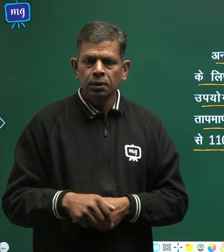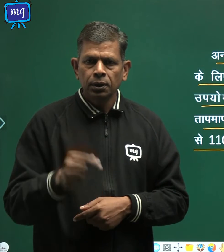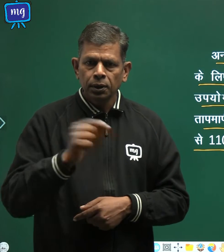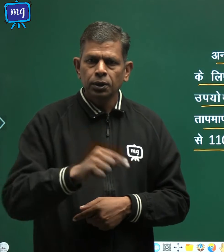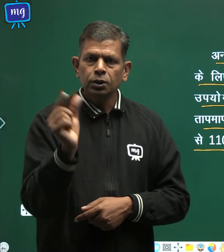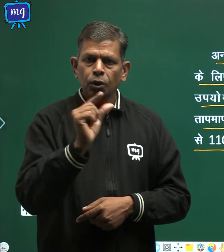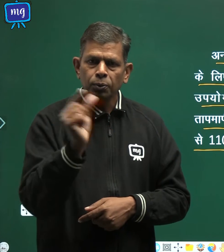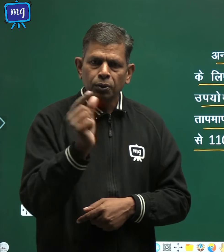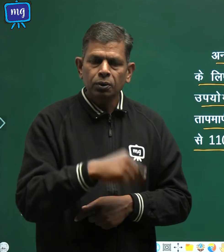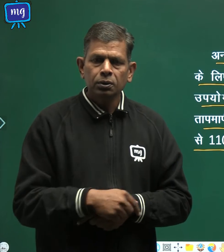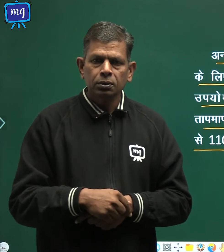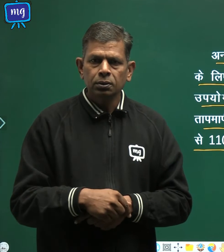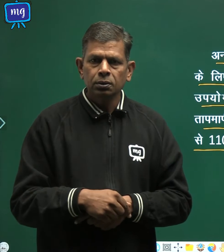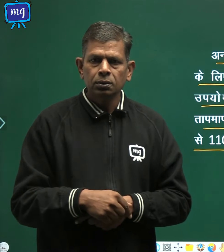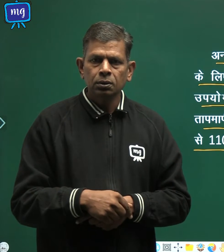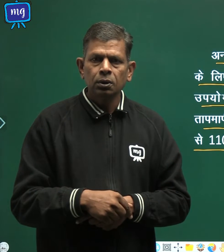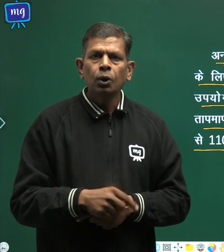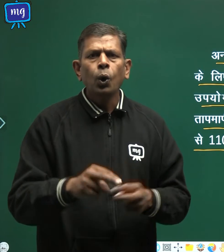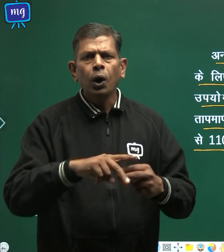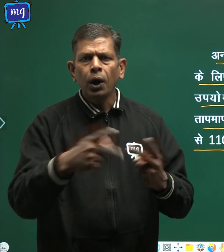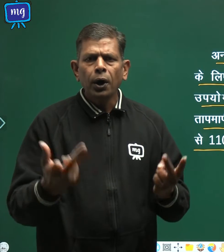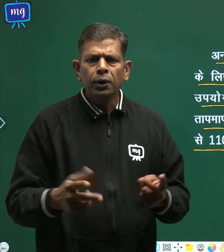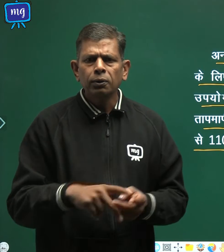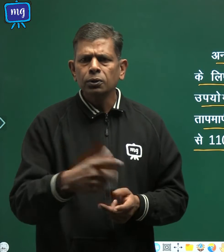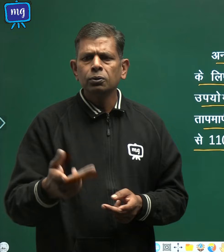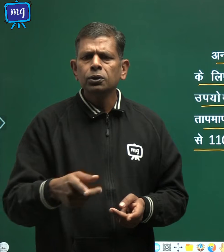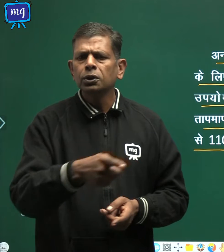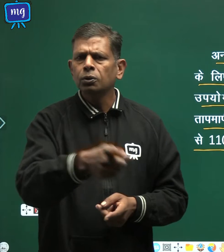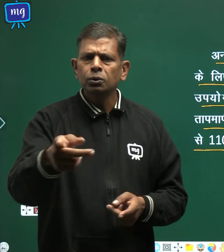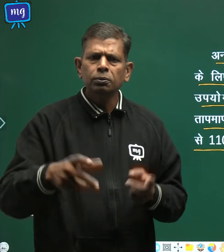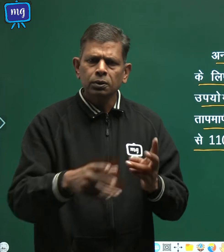इसका उपयोग अन्य वस्तुओं का